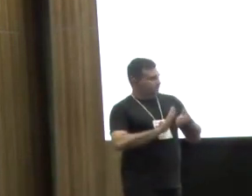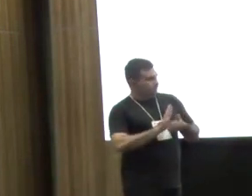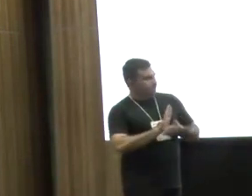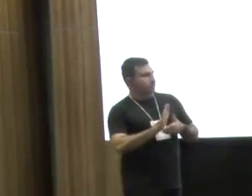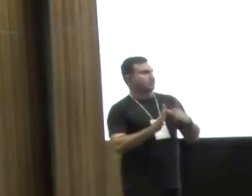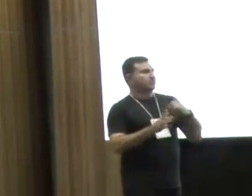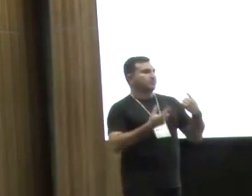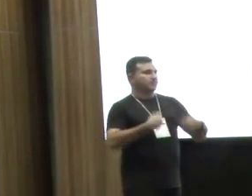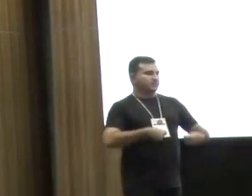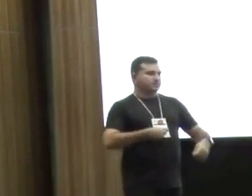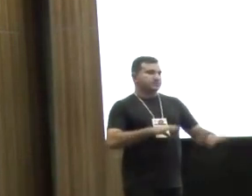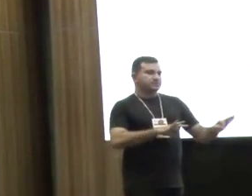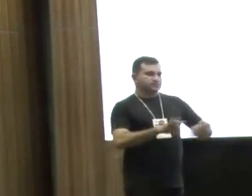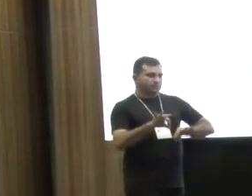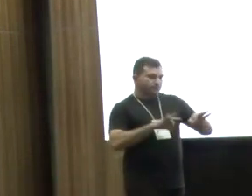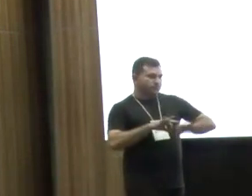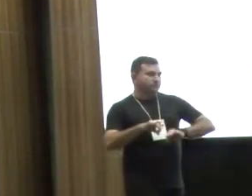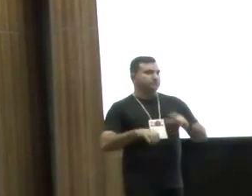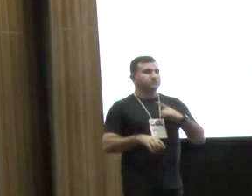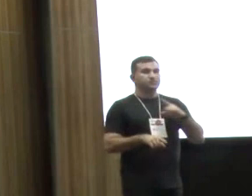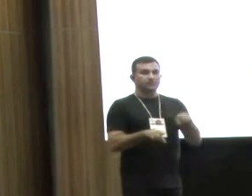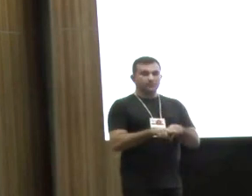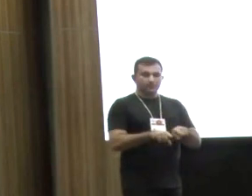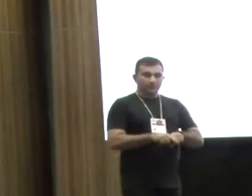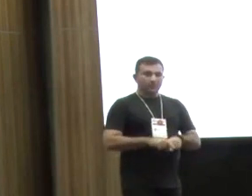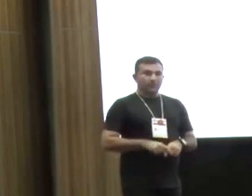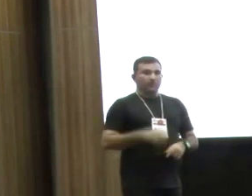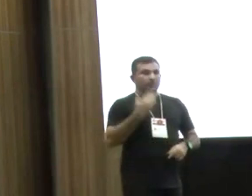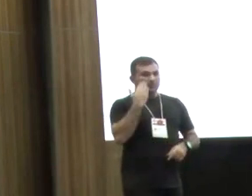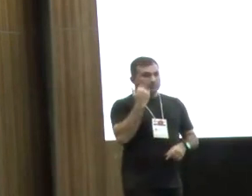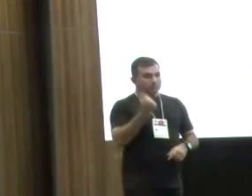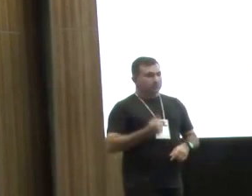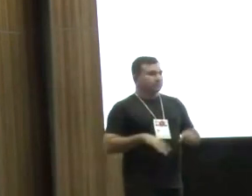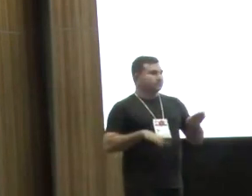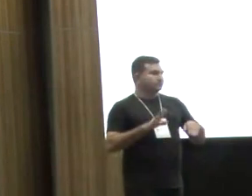tá? Eu sei lidar com as incertezas de forma a